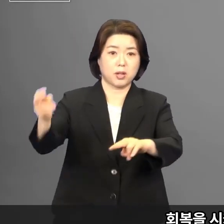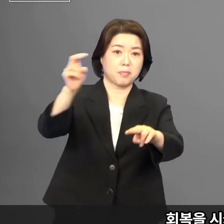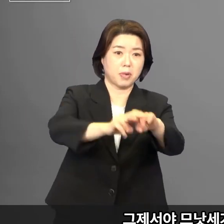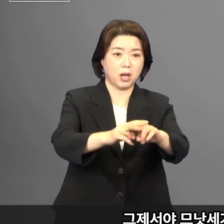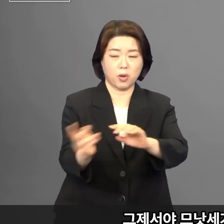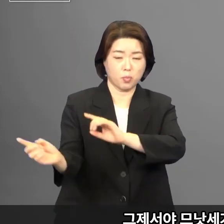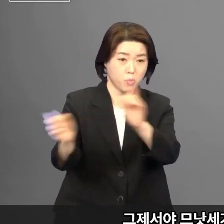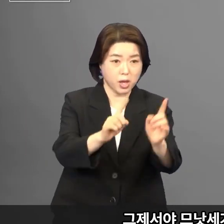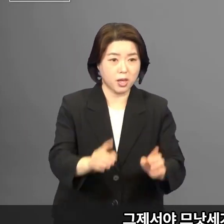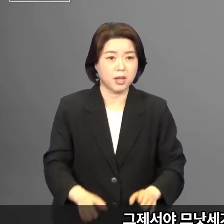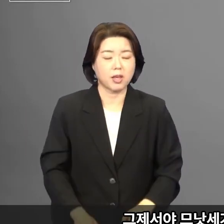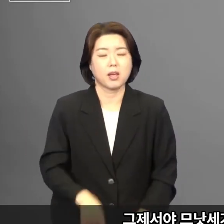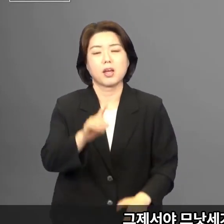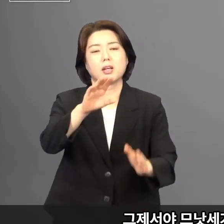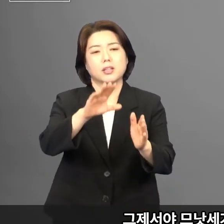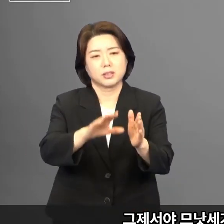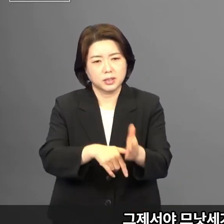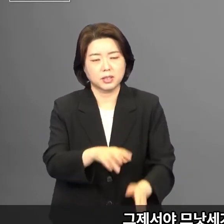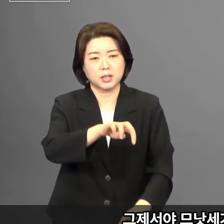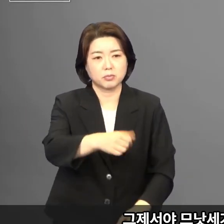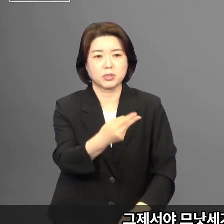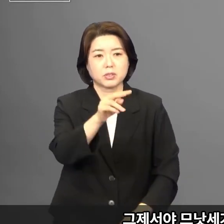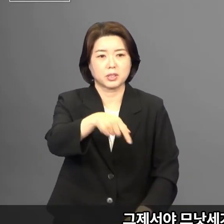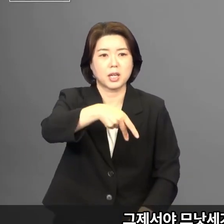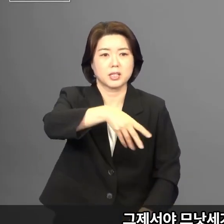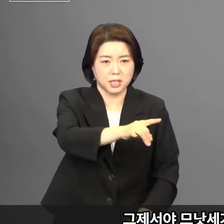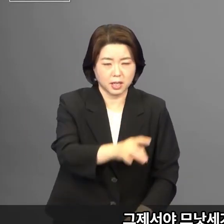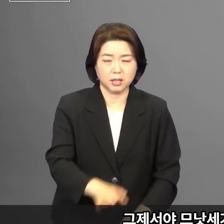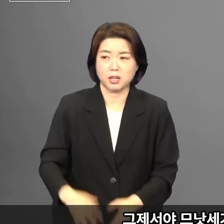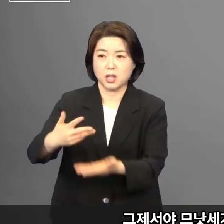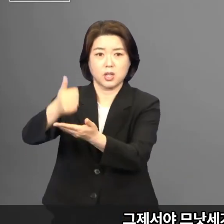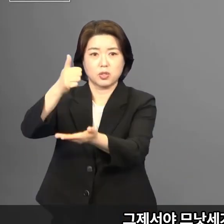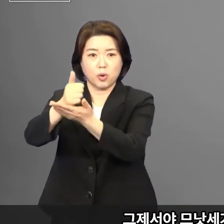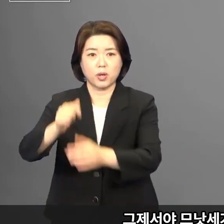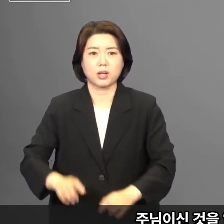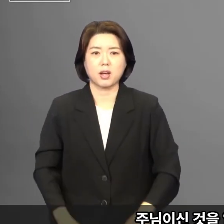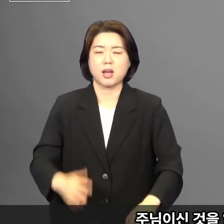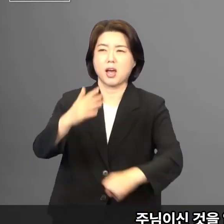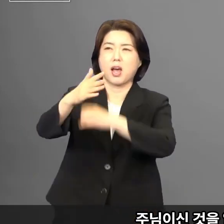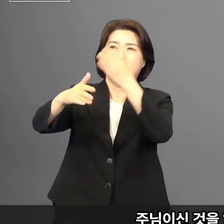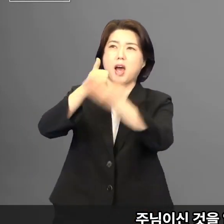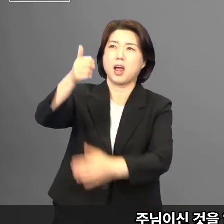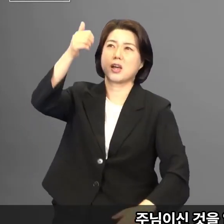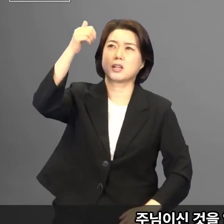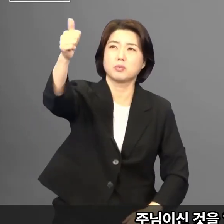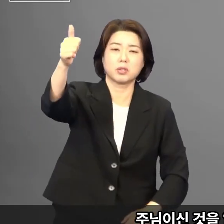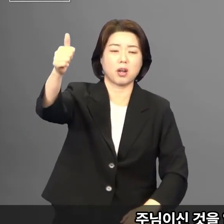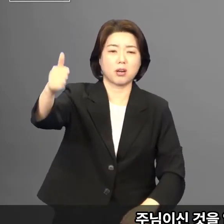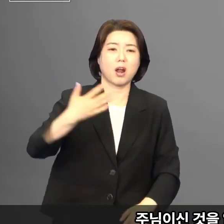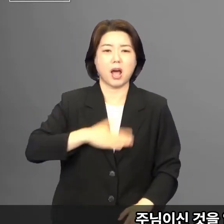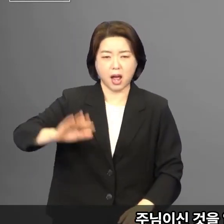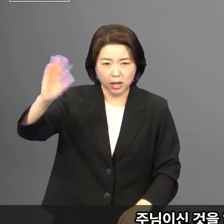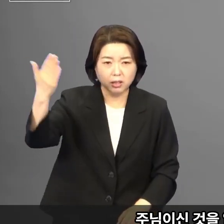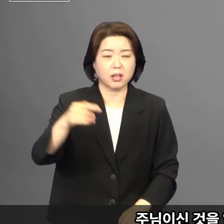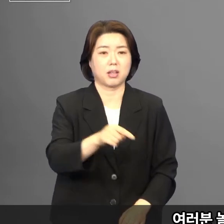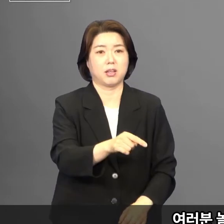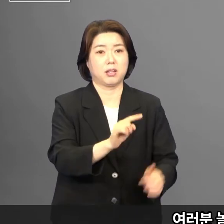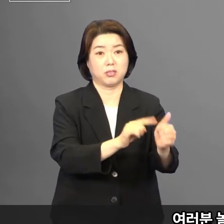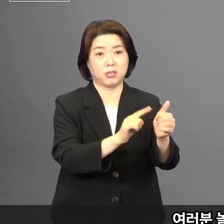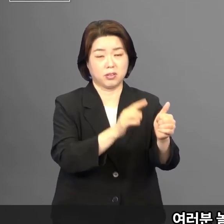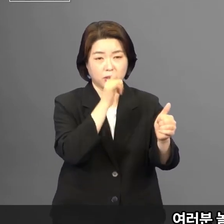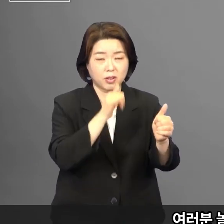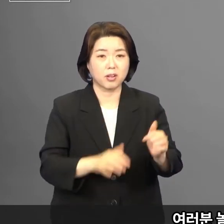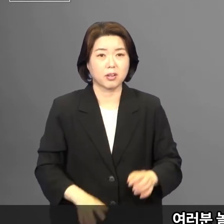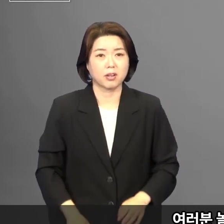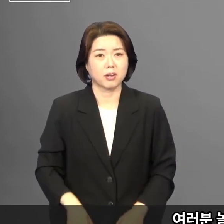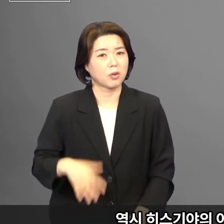시켜주시는 거예요. 그제서야 므낫세가 여호와께서 The Lord, 주님이신 것을 알게 되었다는 거예요.